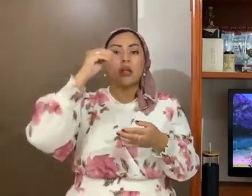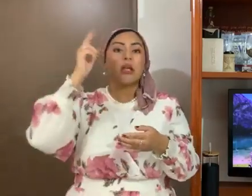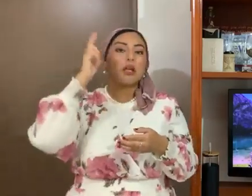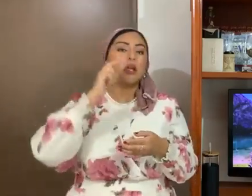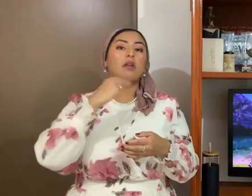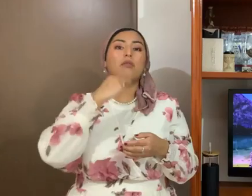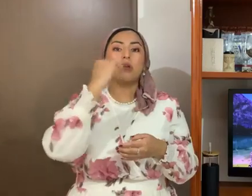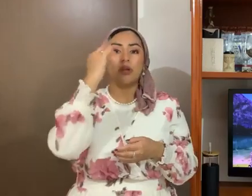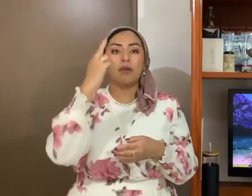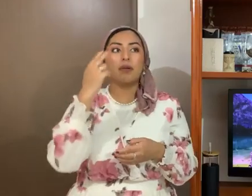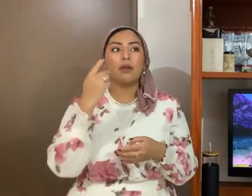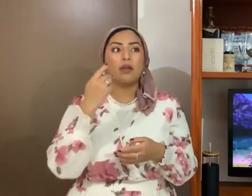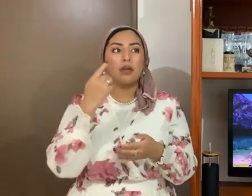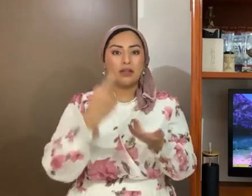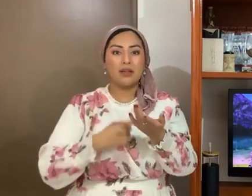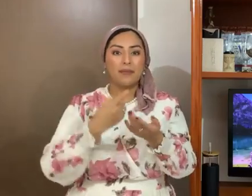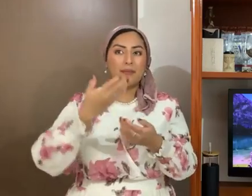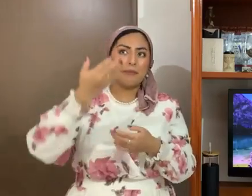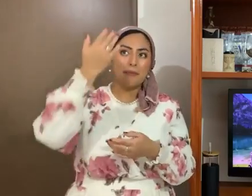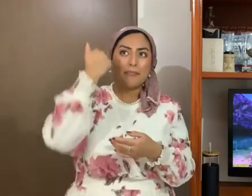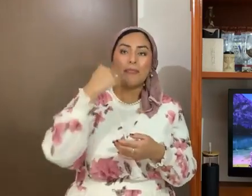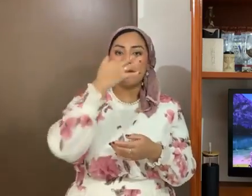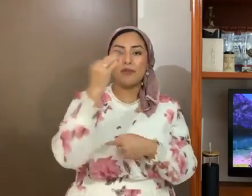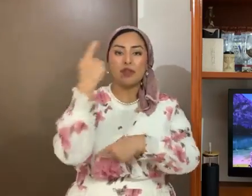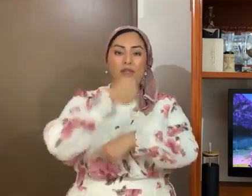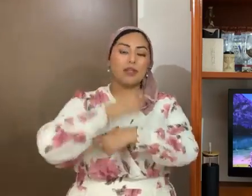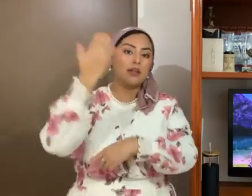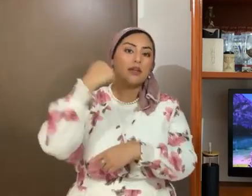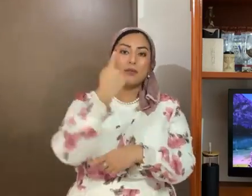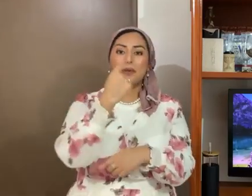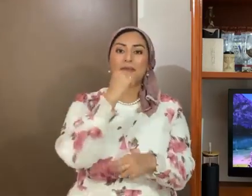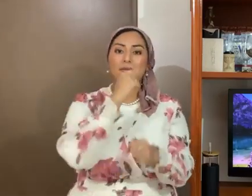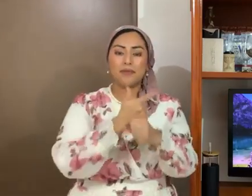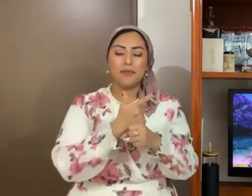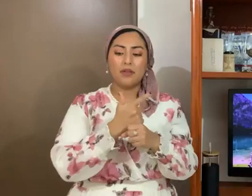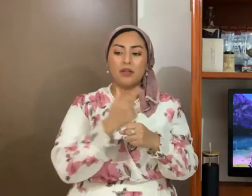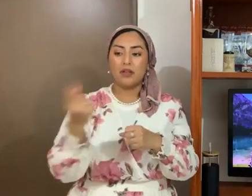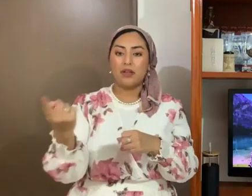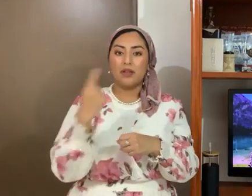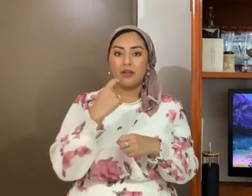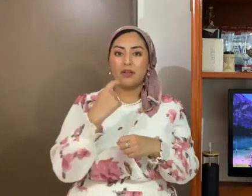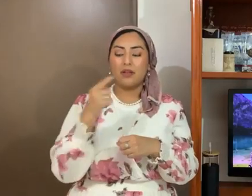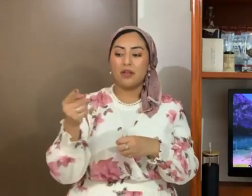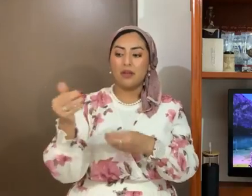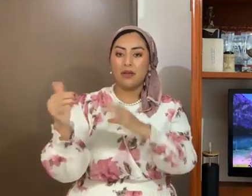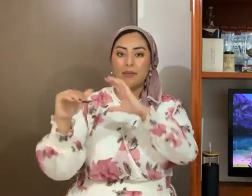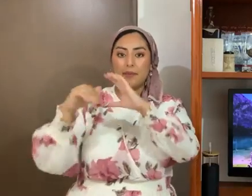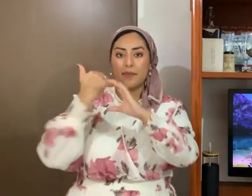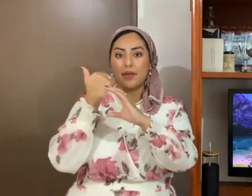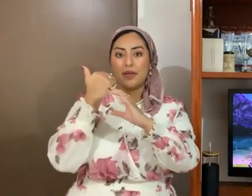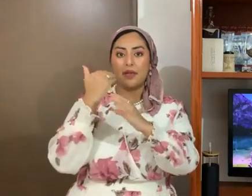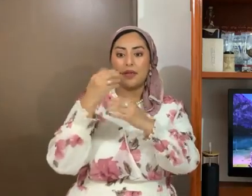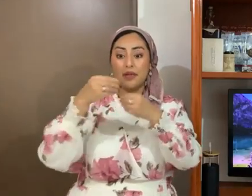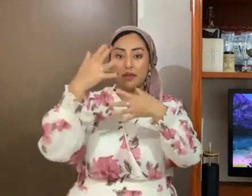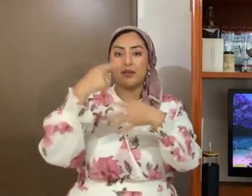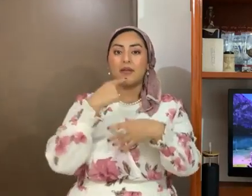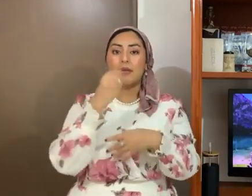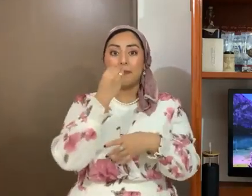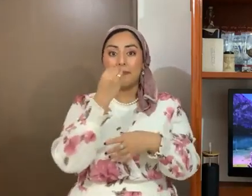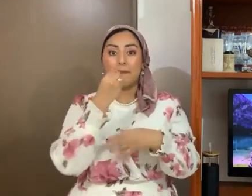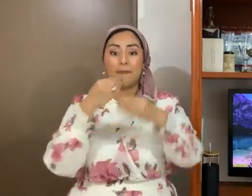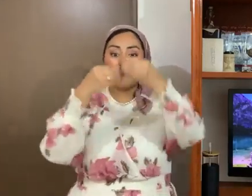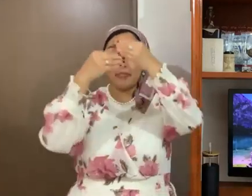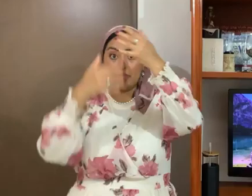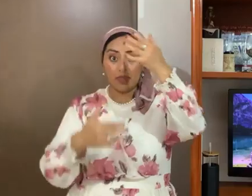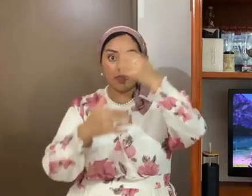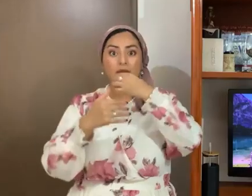A veces, hace unos días, algunos hermanos, una hermana, me hizo favor de enviarme una receta. Dice, este alimento no se